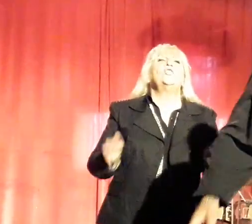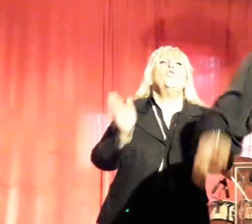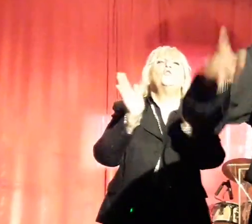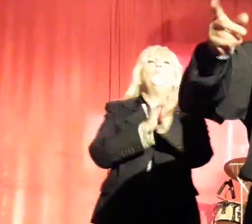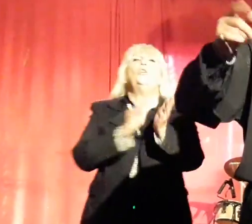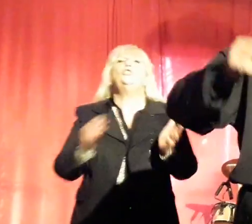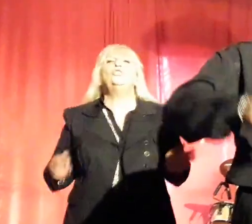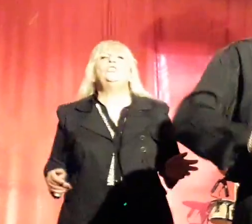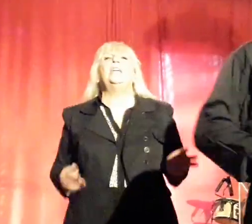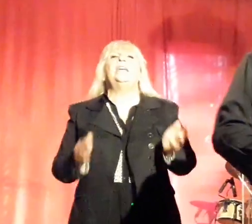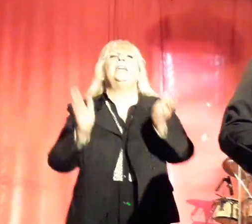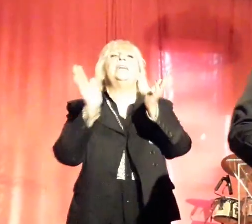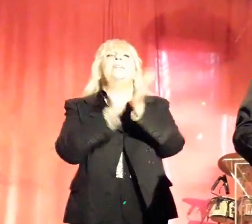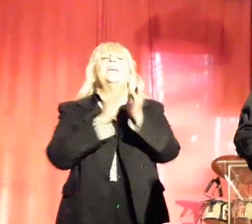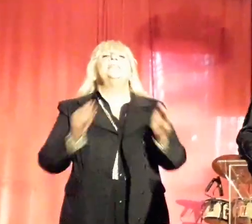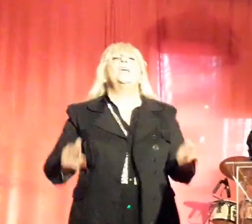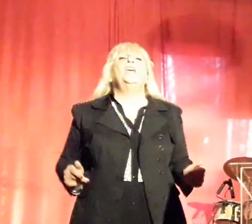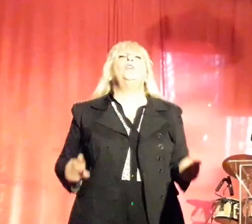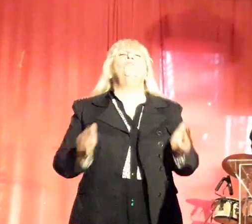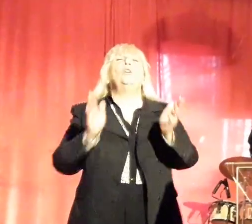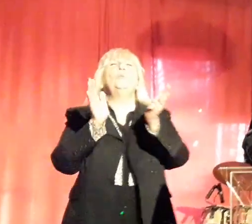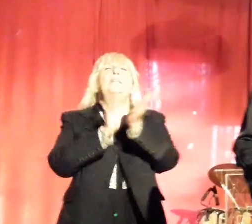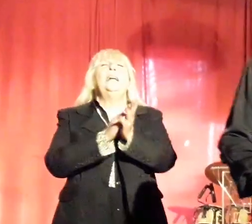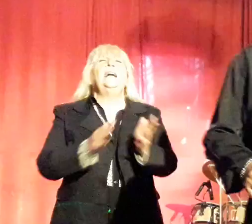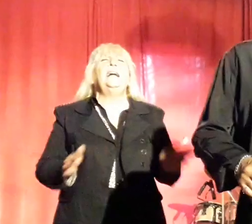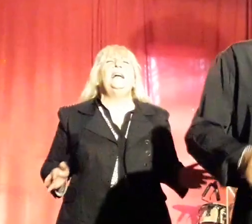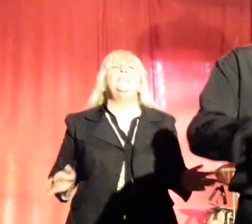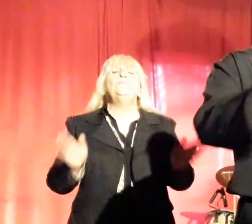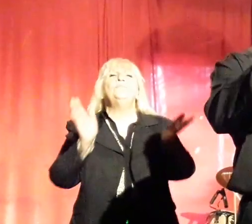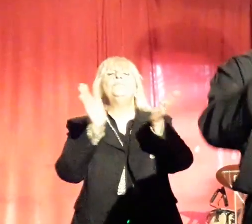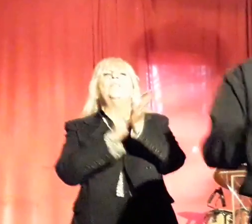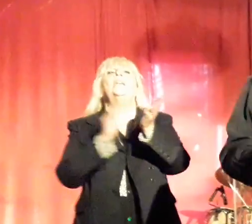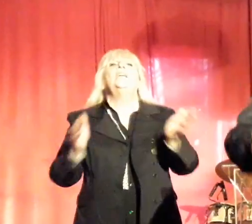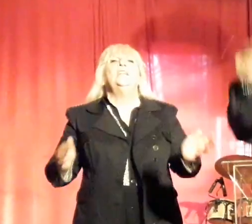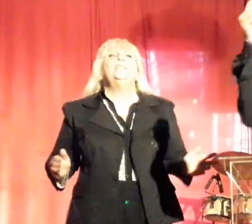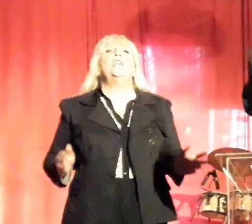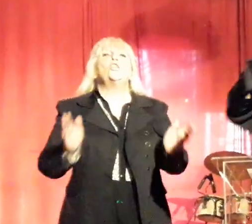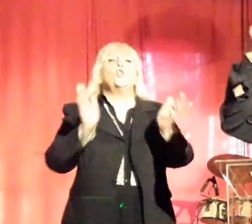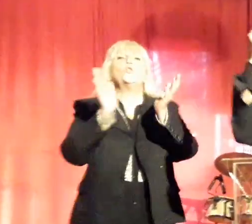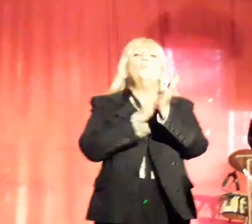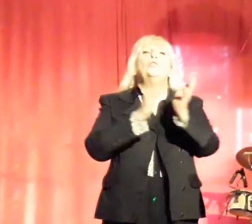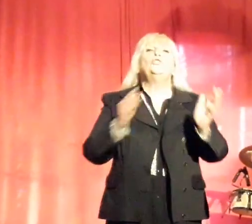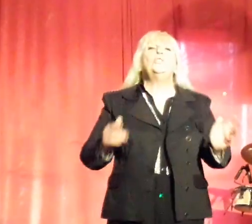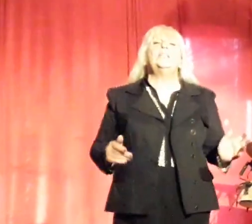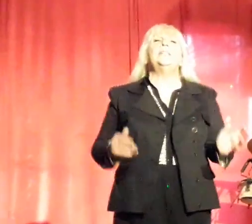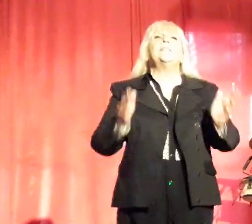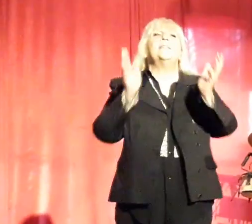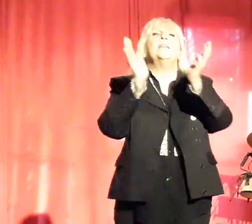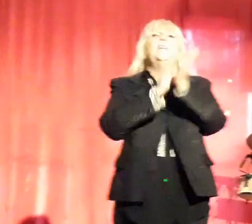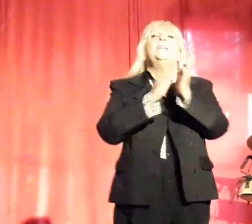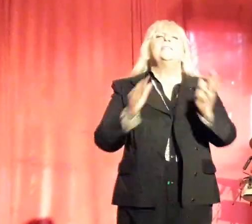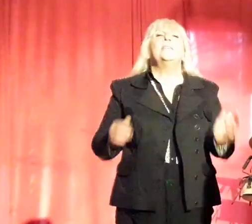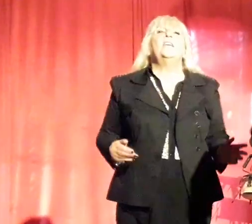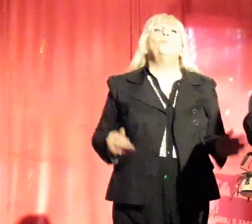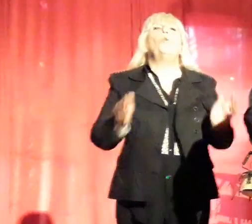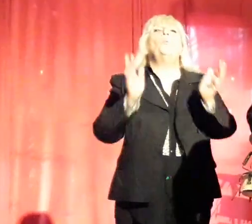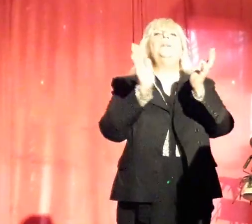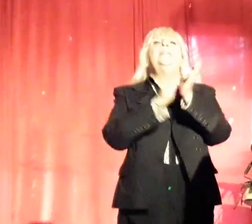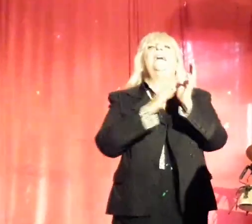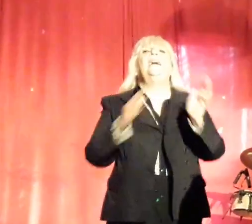Y esos montes se moverán más. Y esos montes